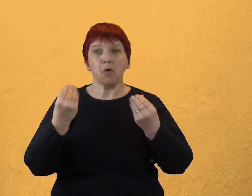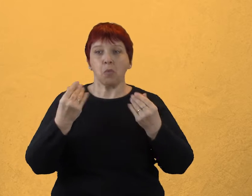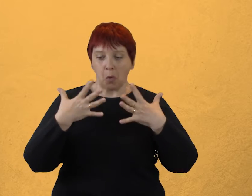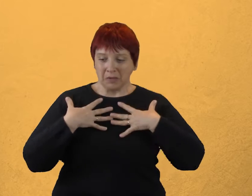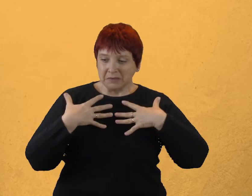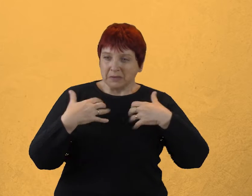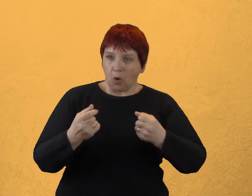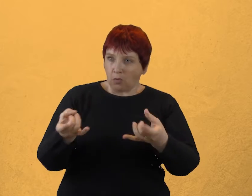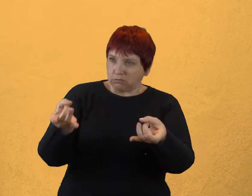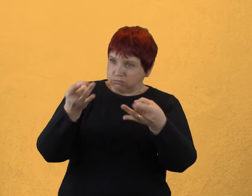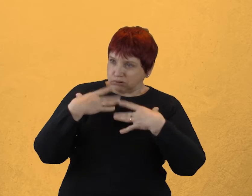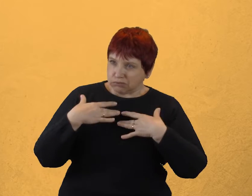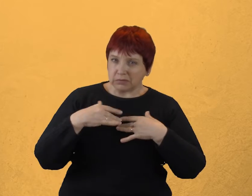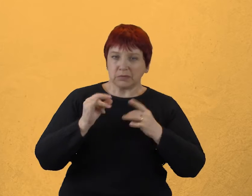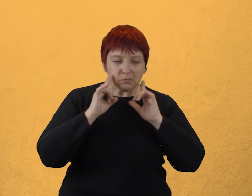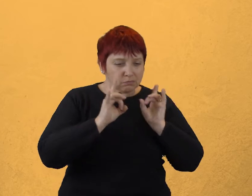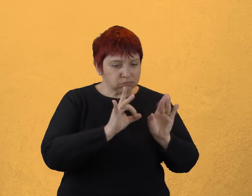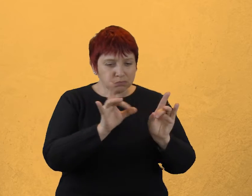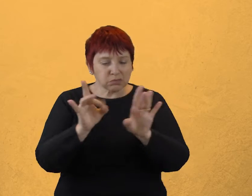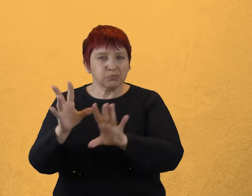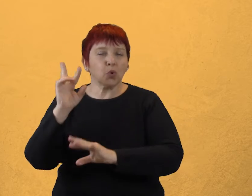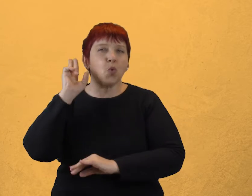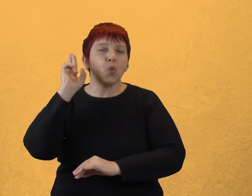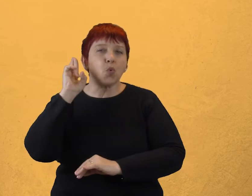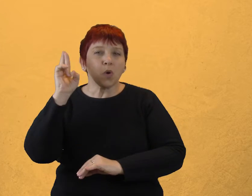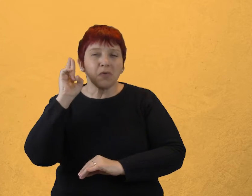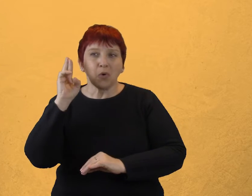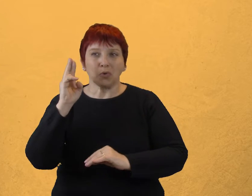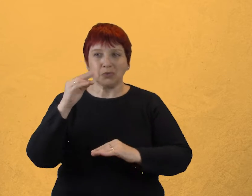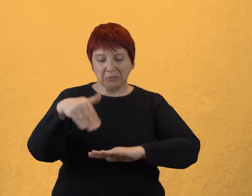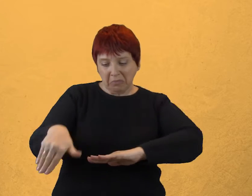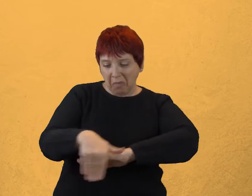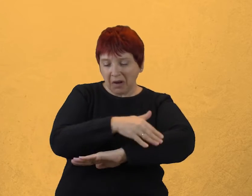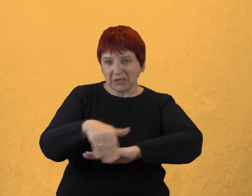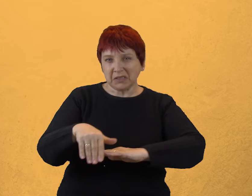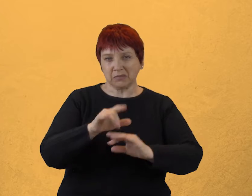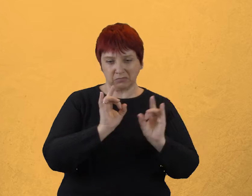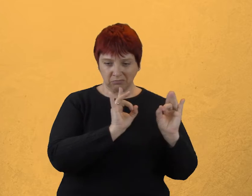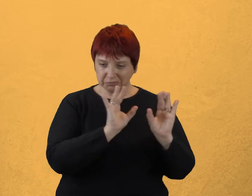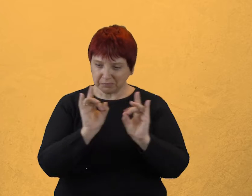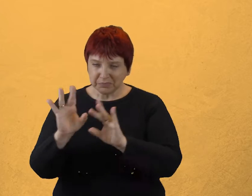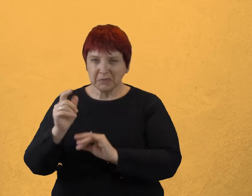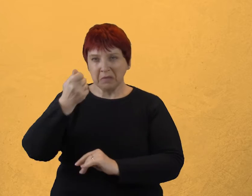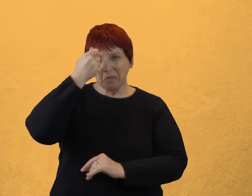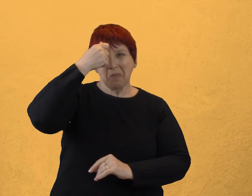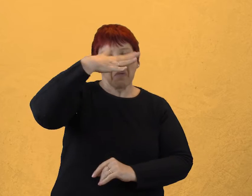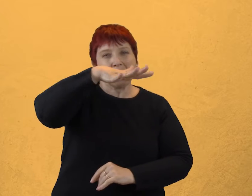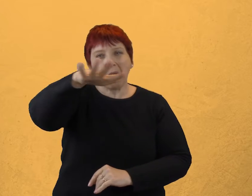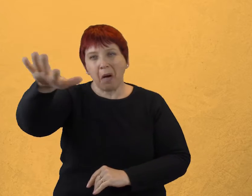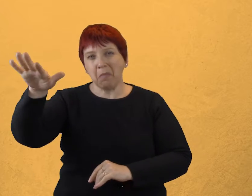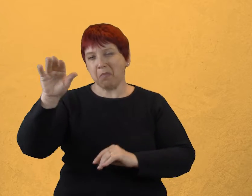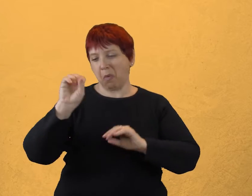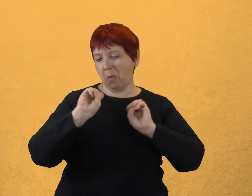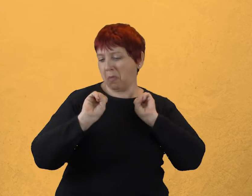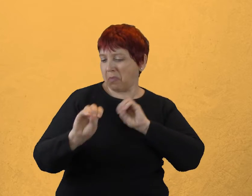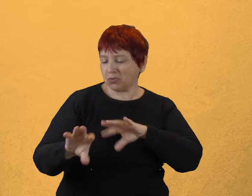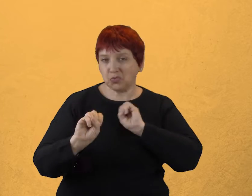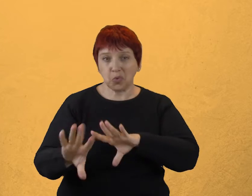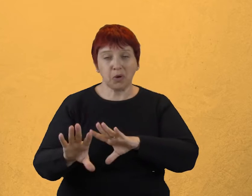la salud, la contaminación sonora y el estado de las calles, de las zonas rurales, la basura